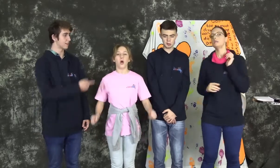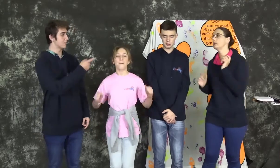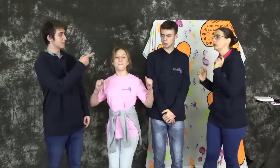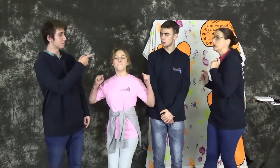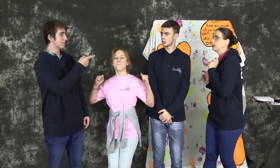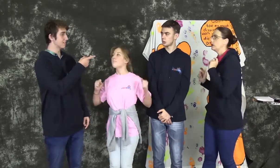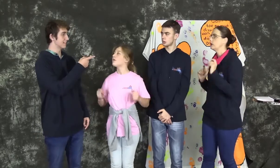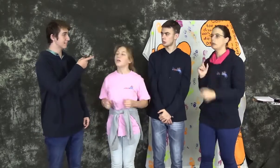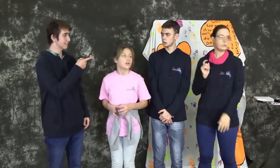so.